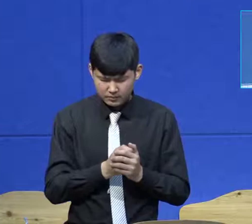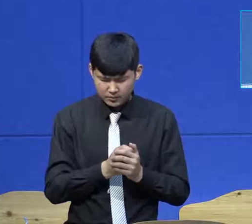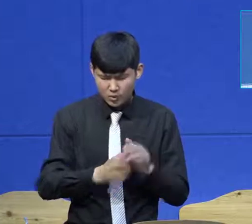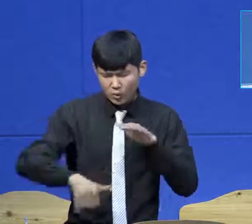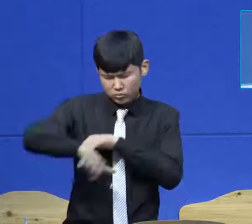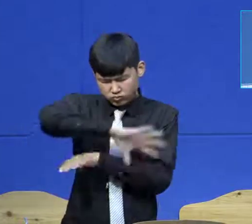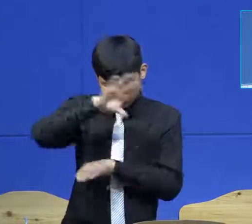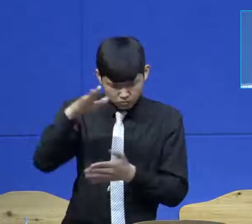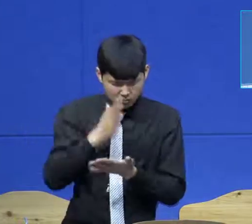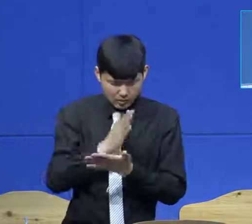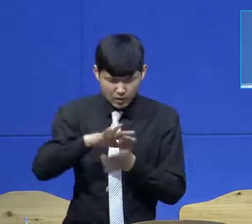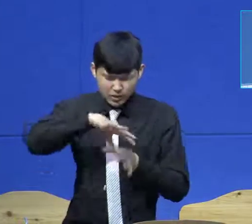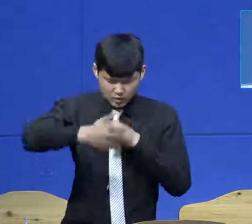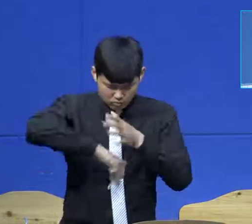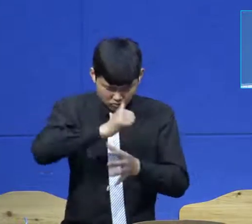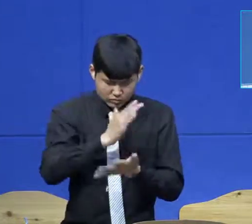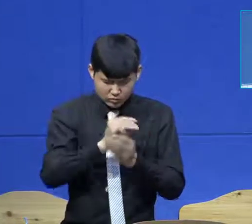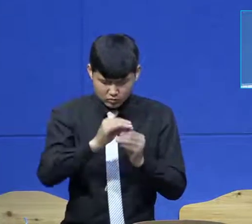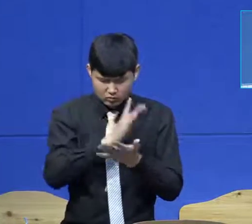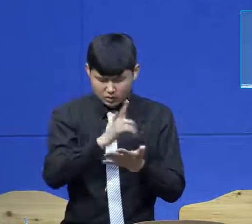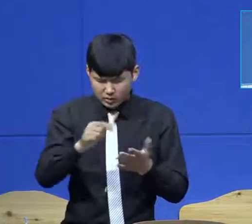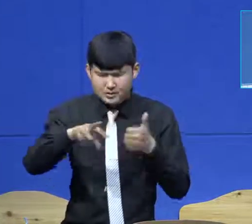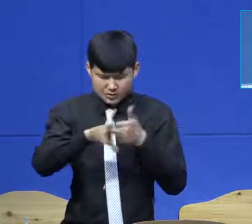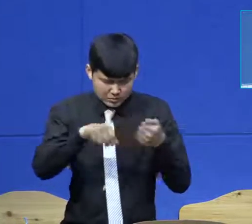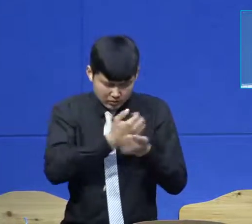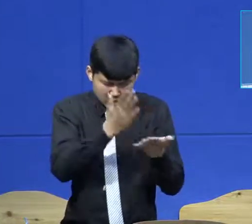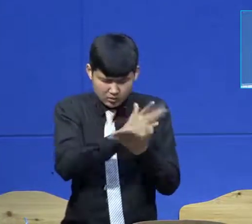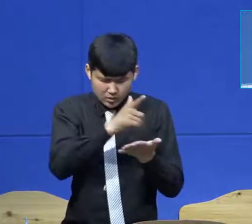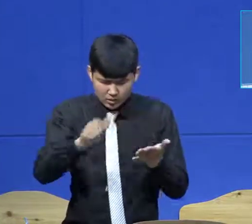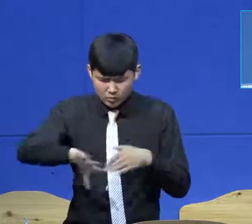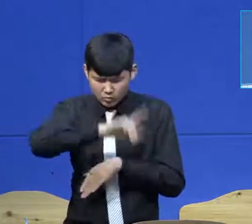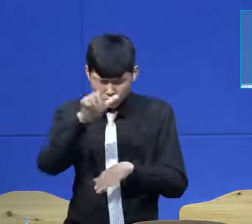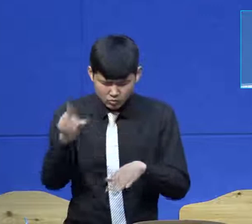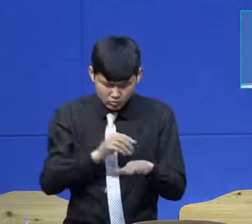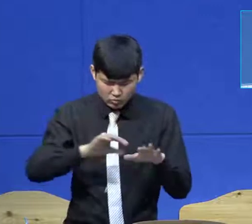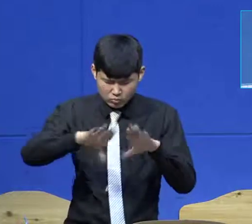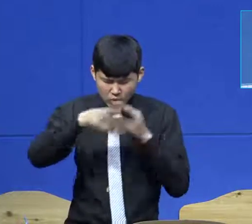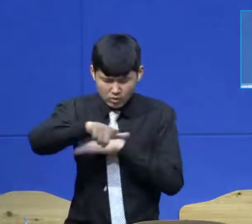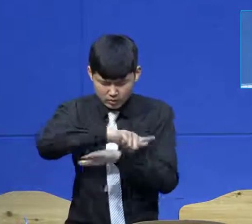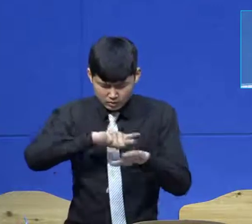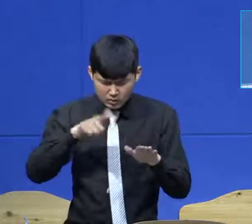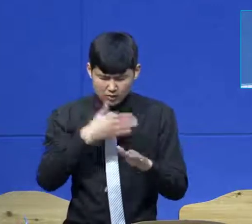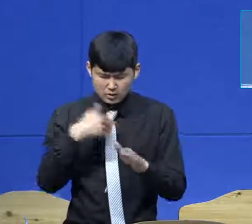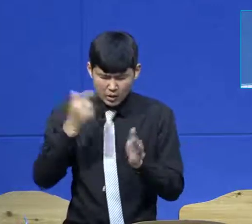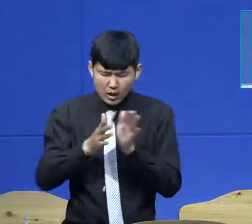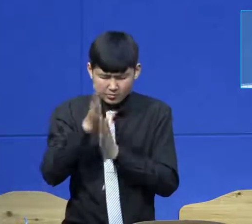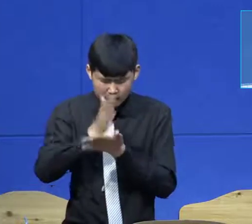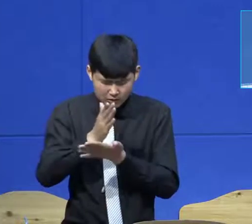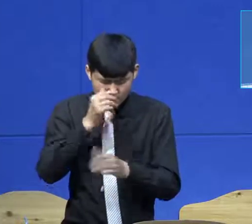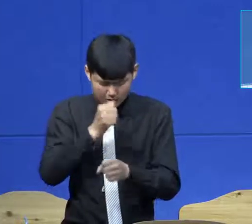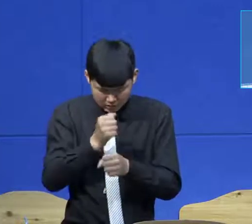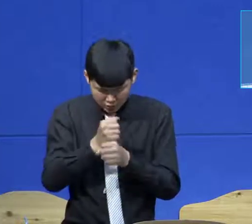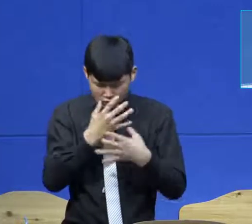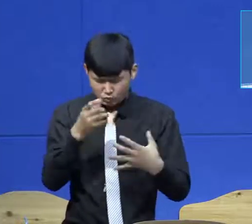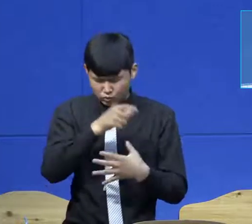улс даяар болж байгаа, дэлхийд дахинд болж байгаа, сайн мэдээд харагдаж байгаа бүх газруудад эзэнтэй хамт байж ажиллаж олон хүмүүс,